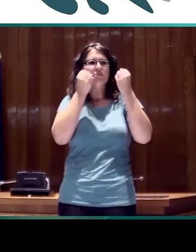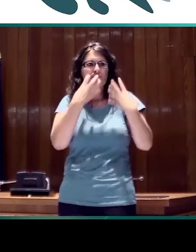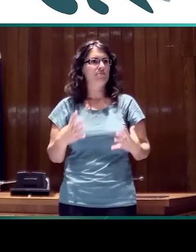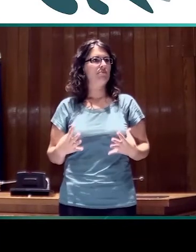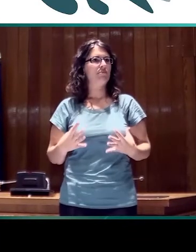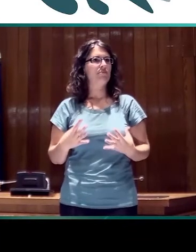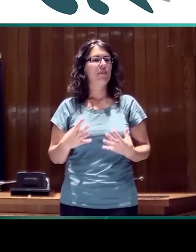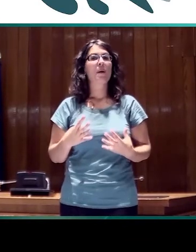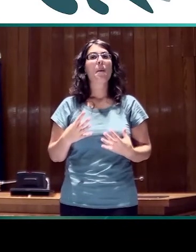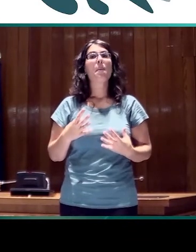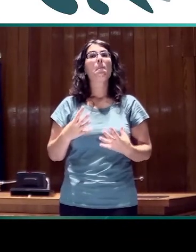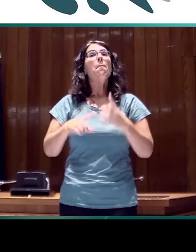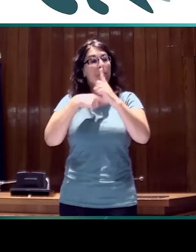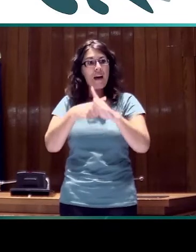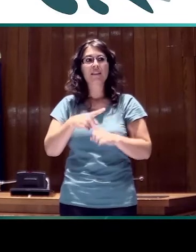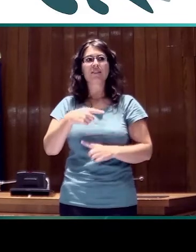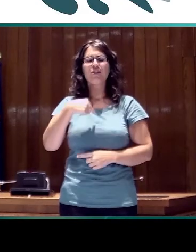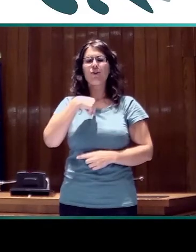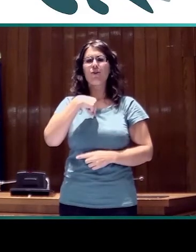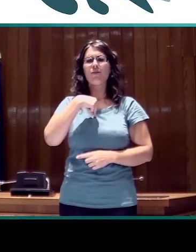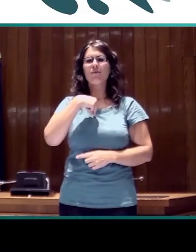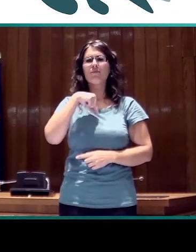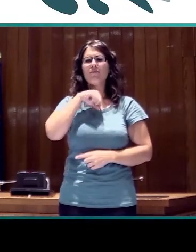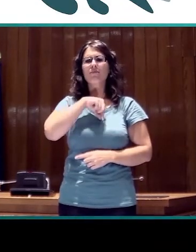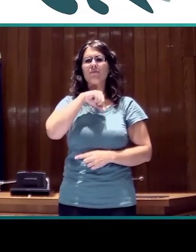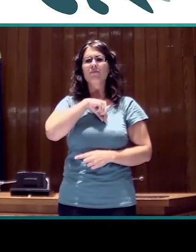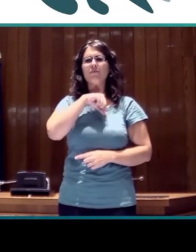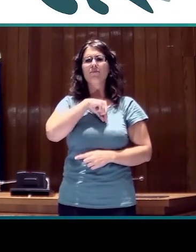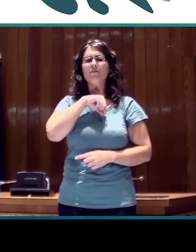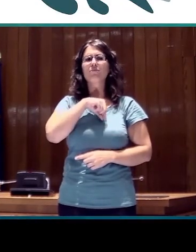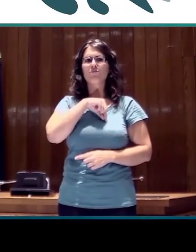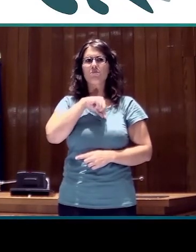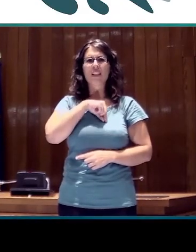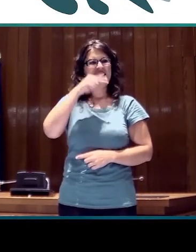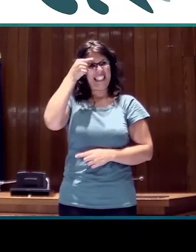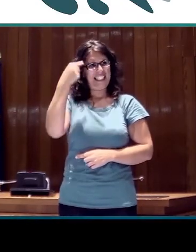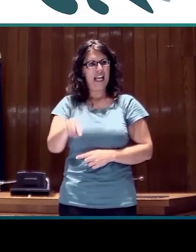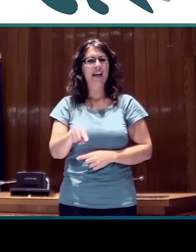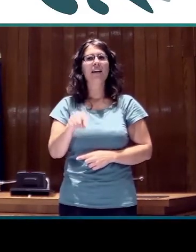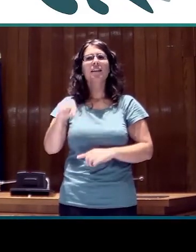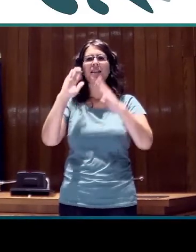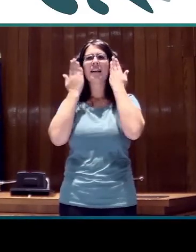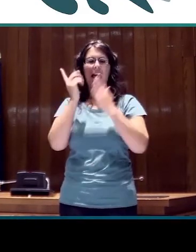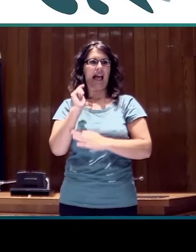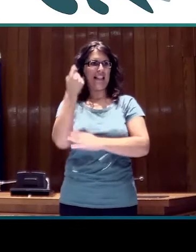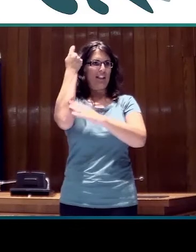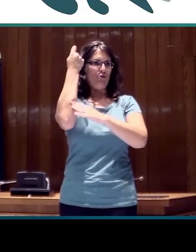tengo la conciencia y decirme la manifestado de que ha sido sin duda alguna un éxito no solamente del punto de vista